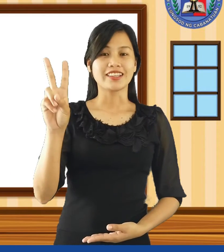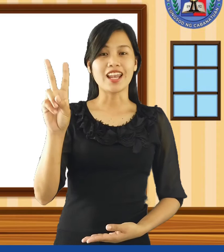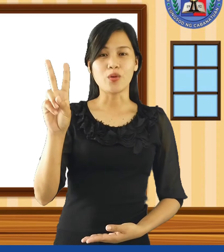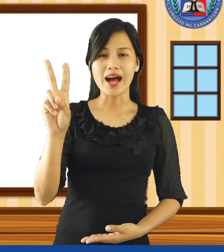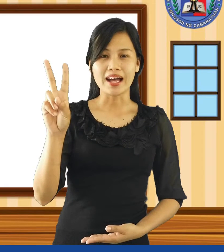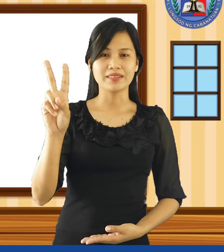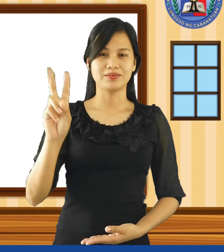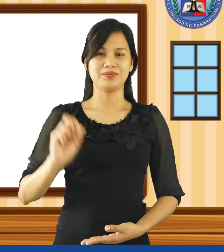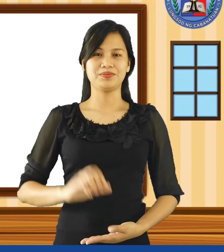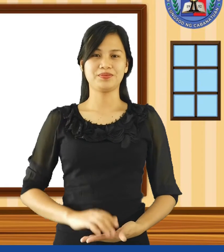Dalawa.